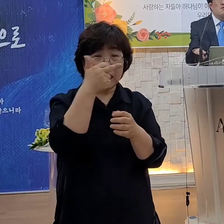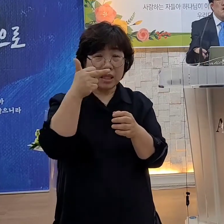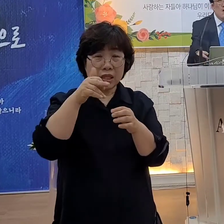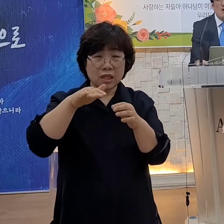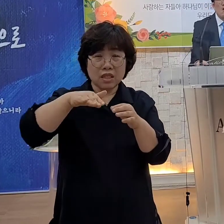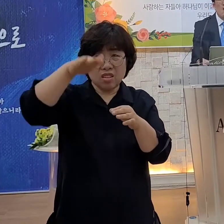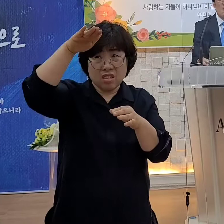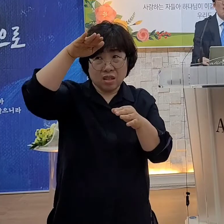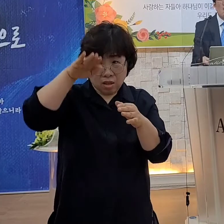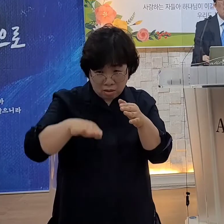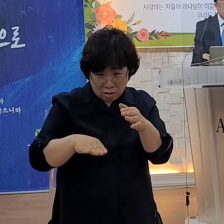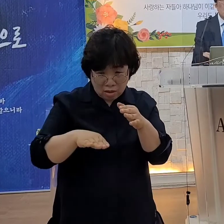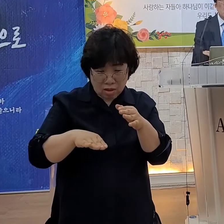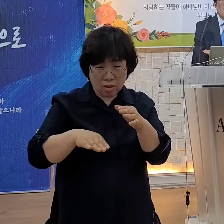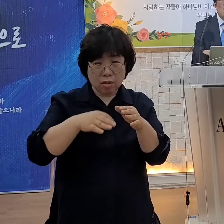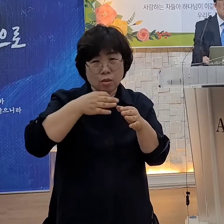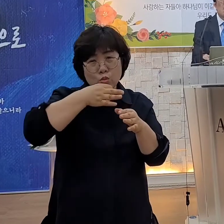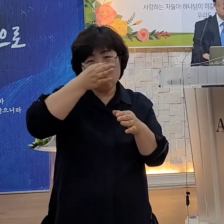무섭고